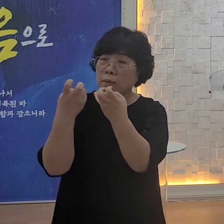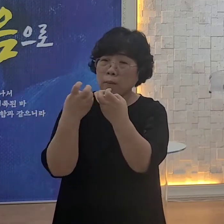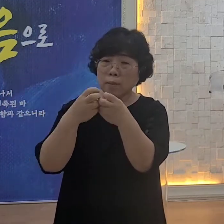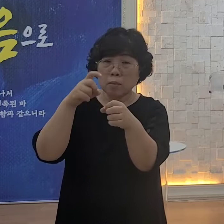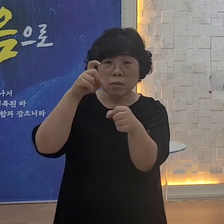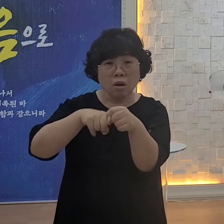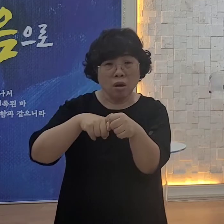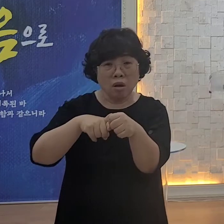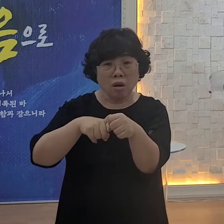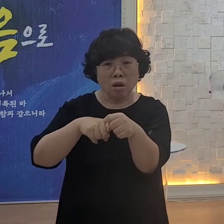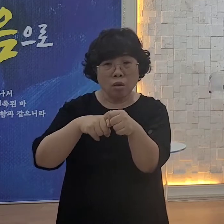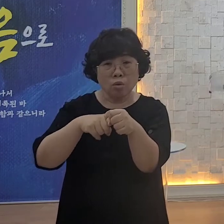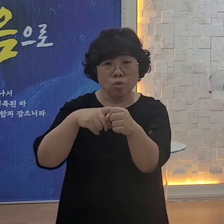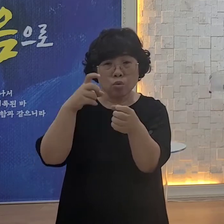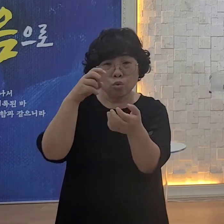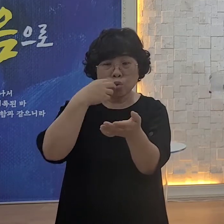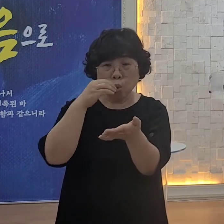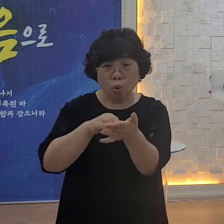떡입니다.